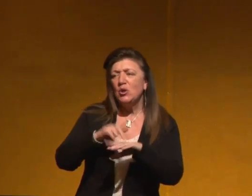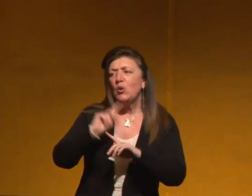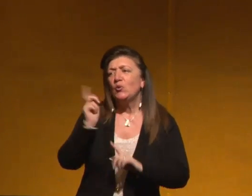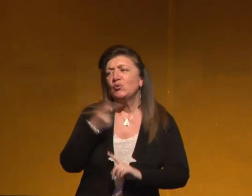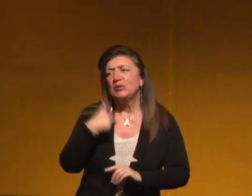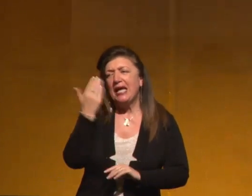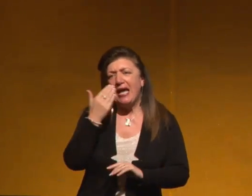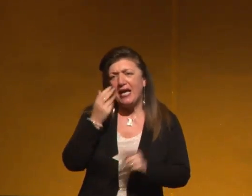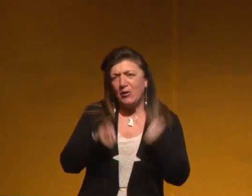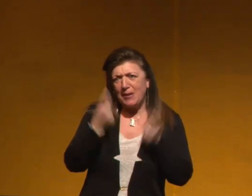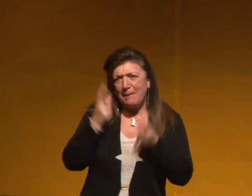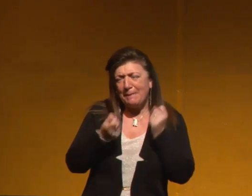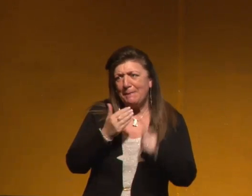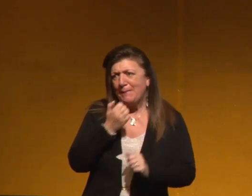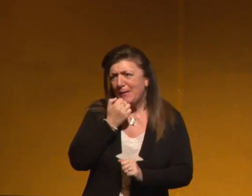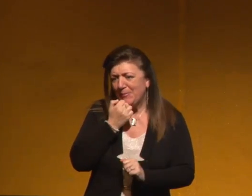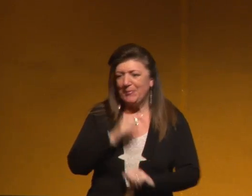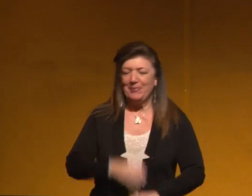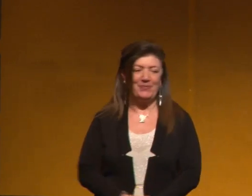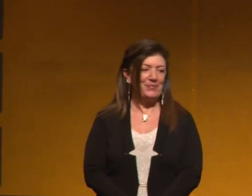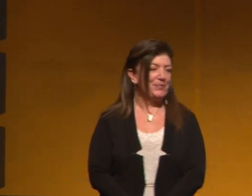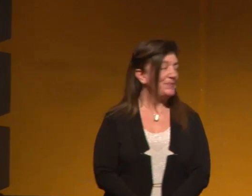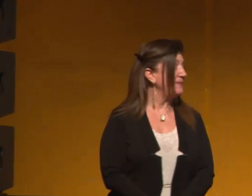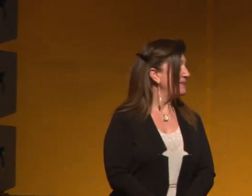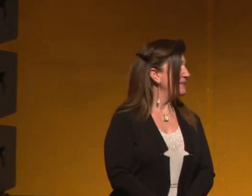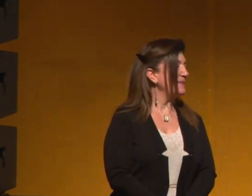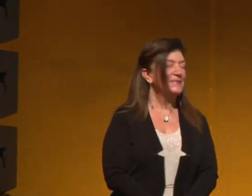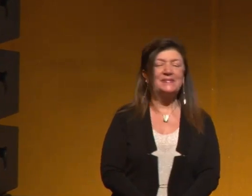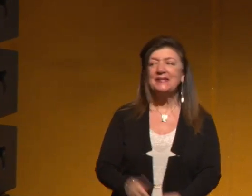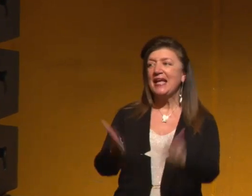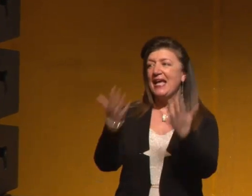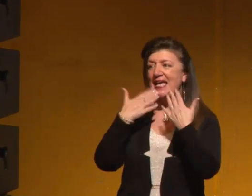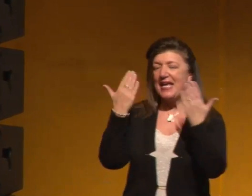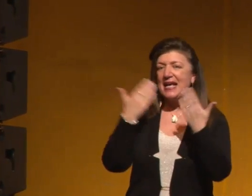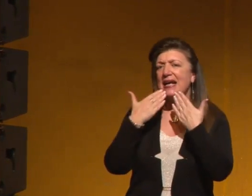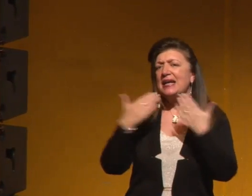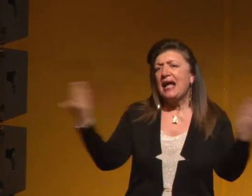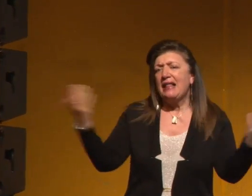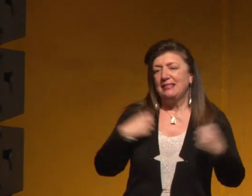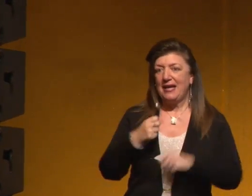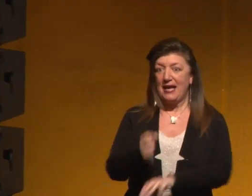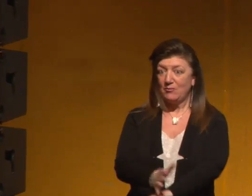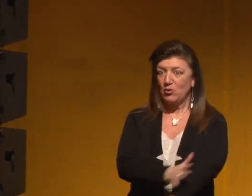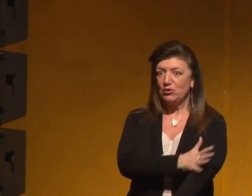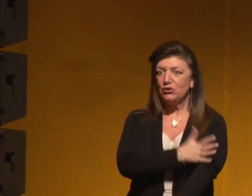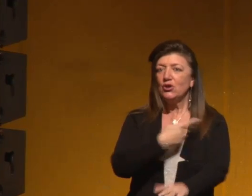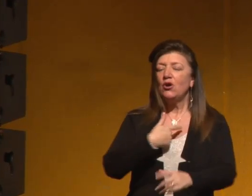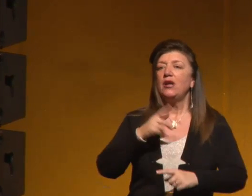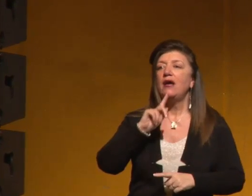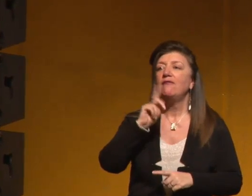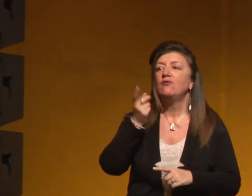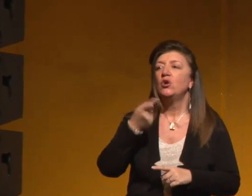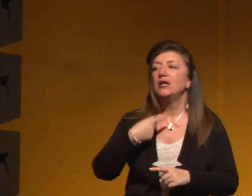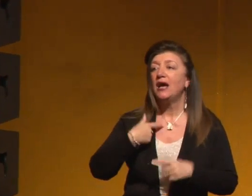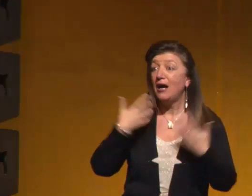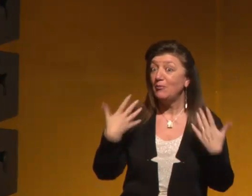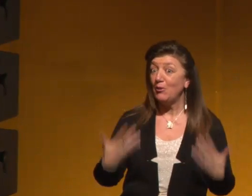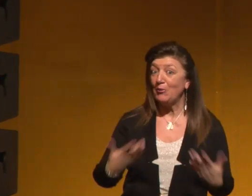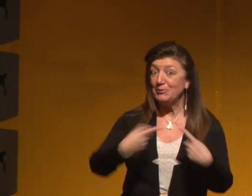che farò pare davvero con una grandissima emozione che noi vogliamo inaugurare questo